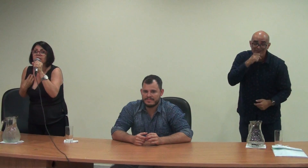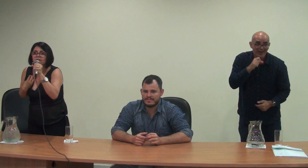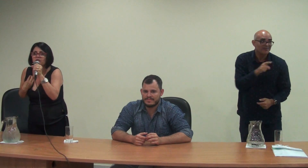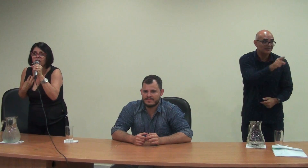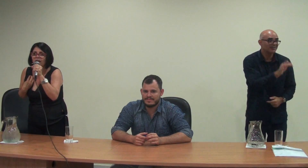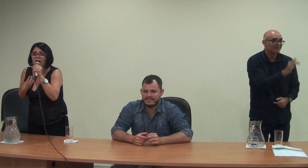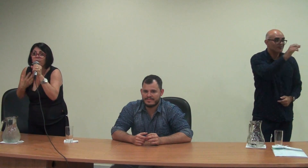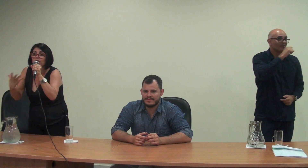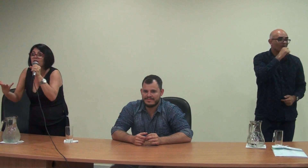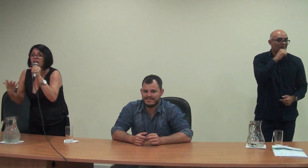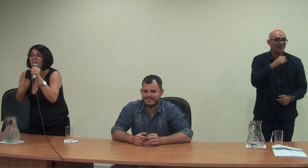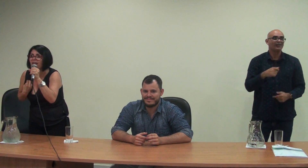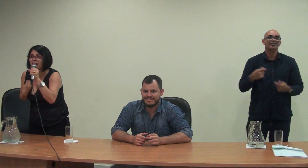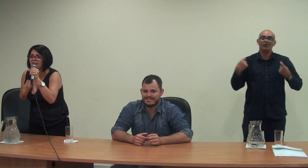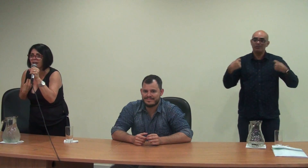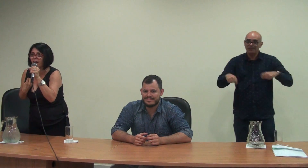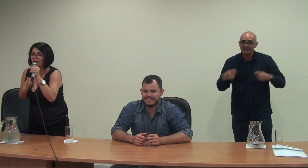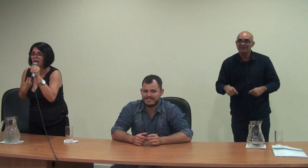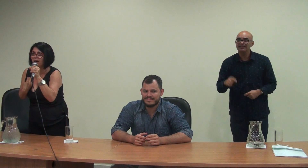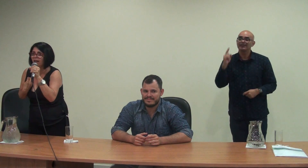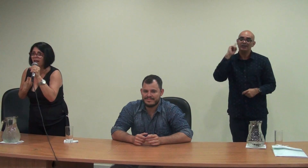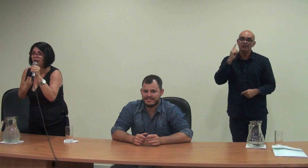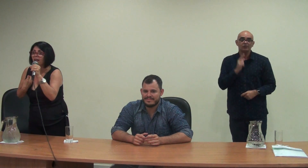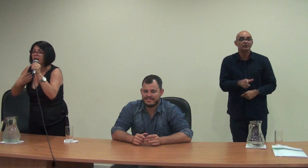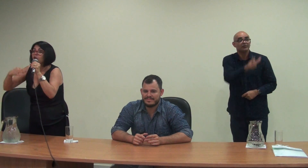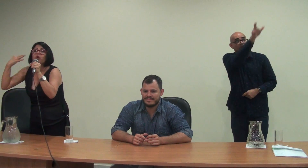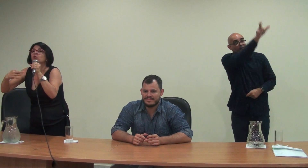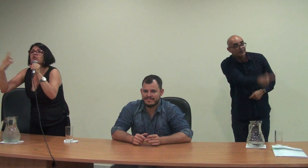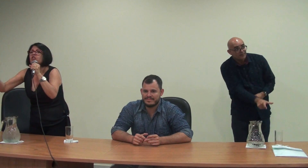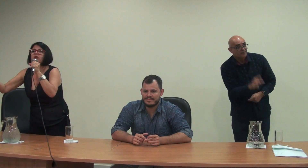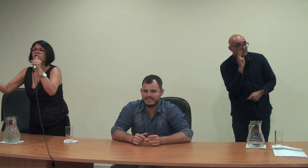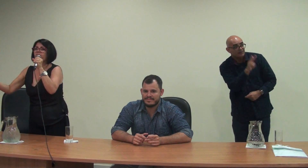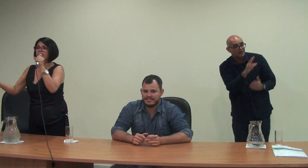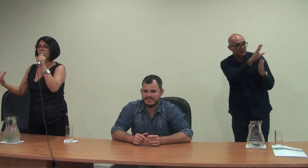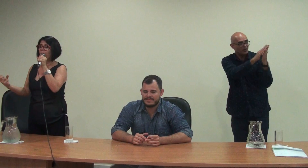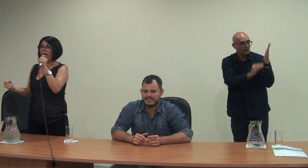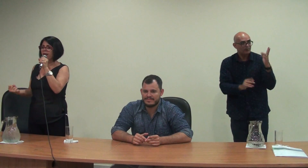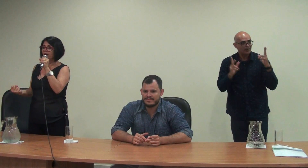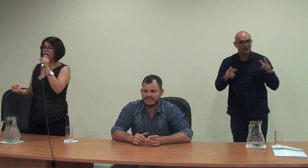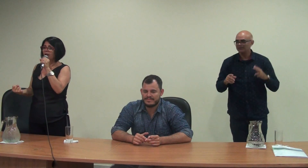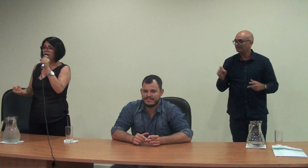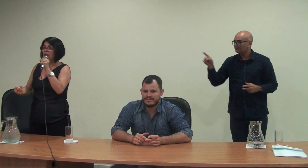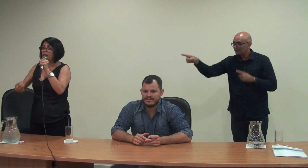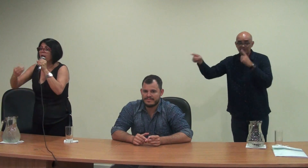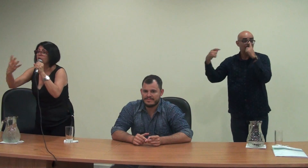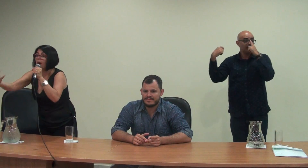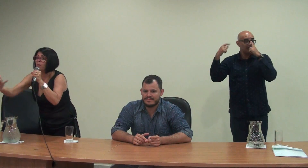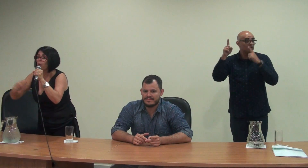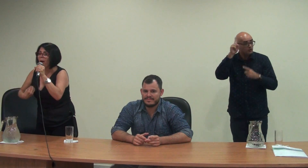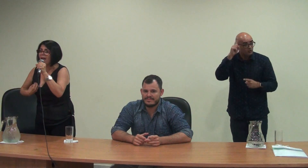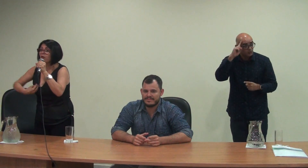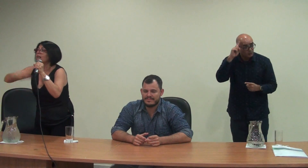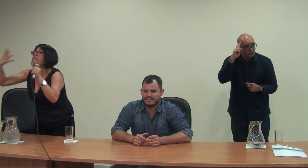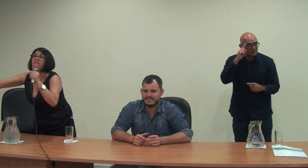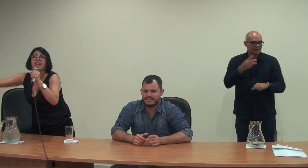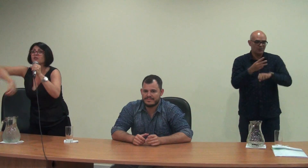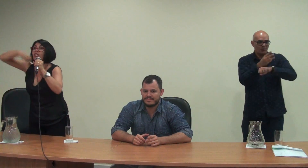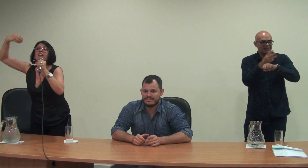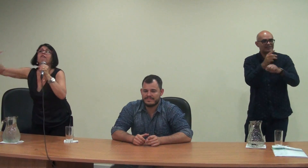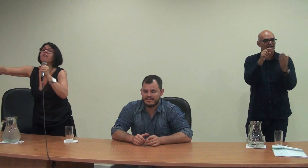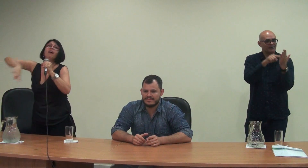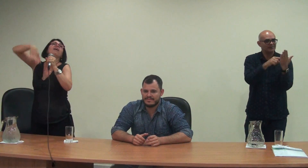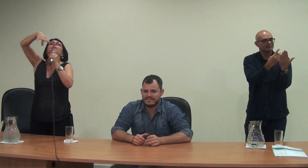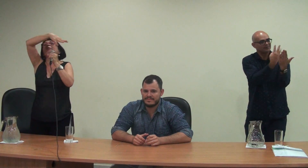É importante a referência. Todo dia eu queria conversar com meu pai e perguntar pro meu pai o que ele